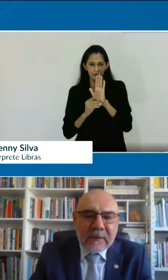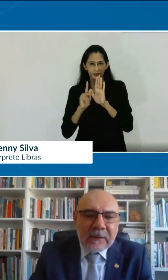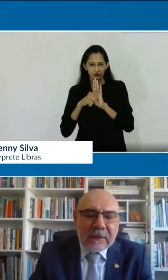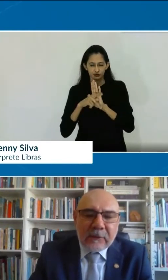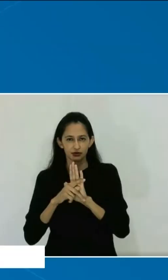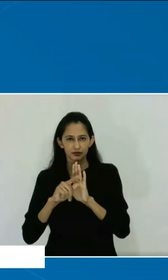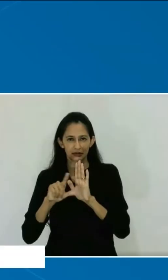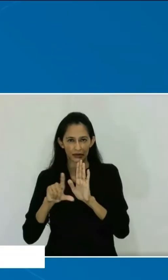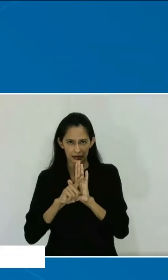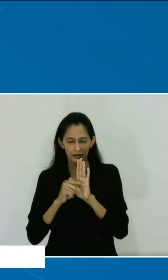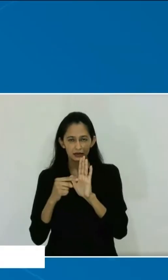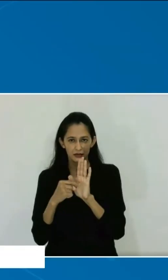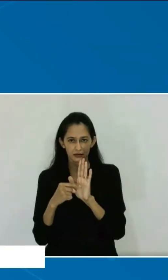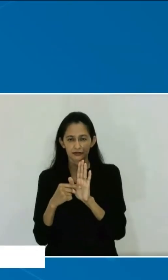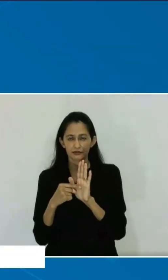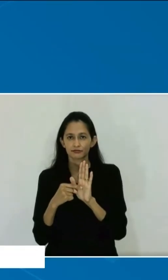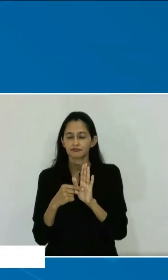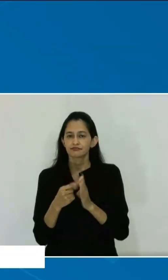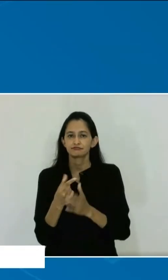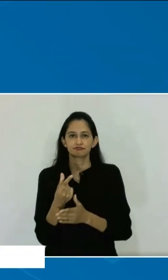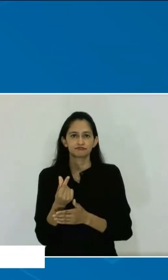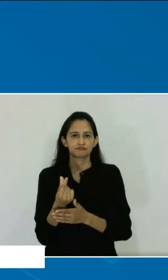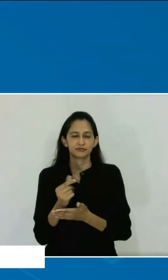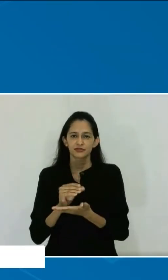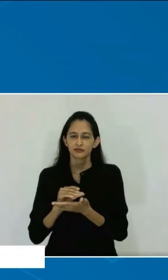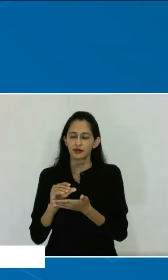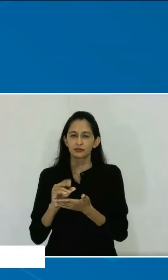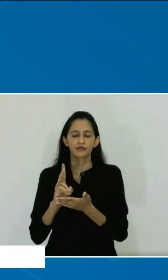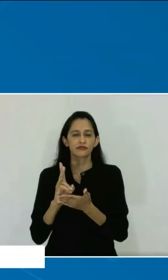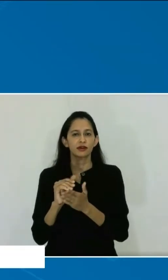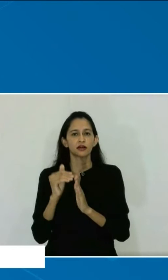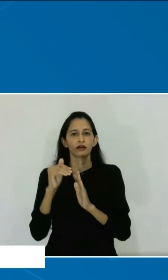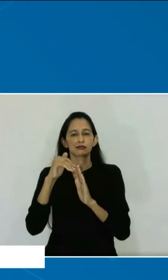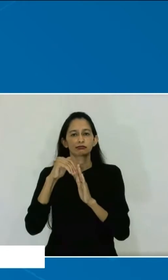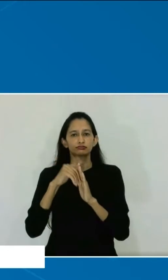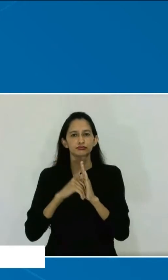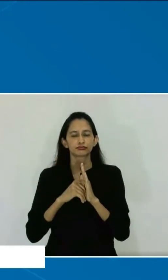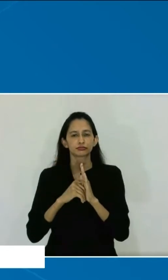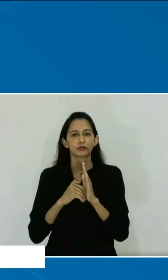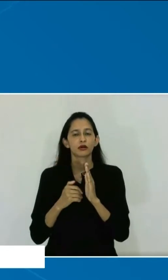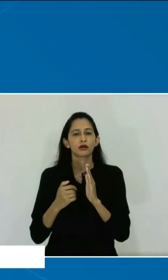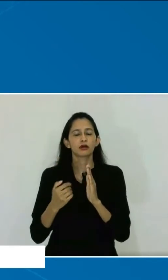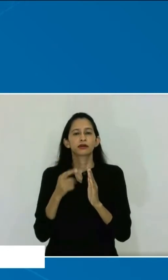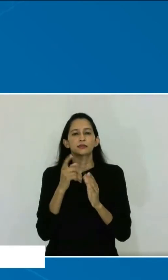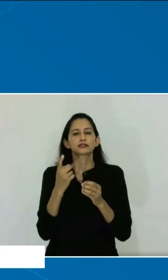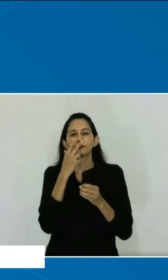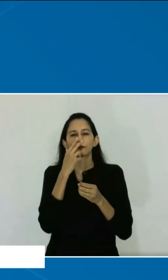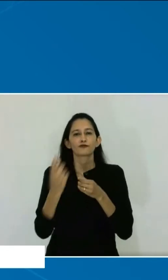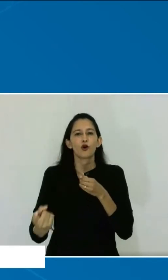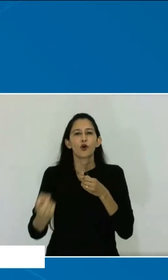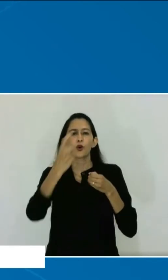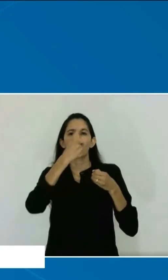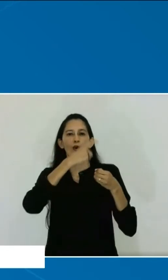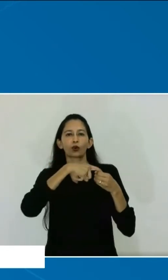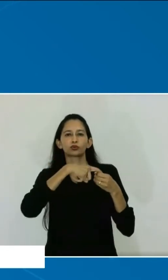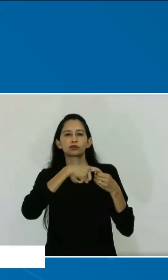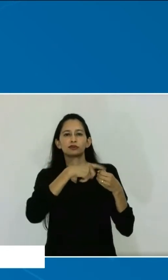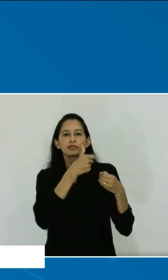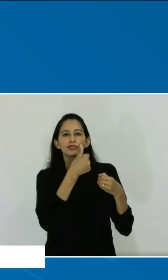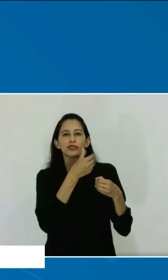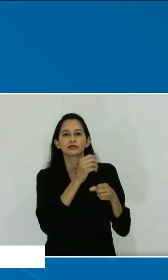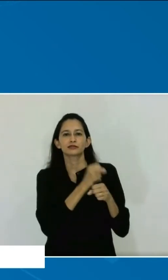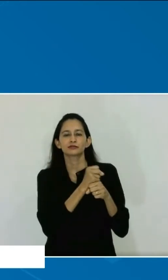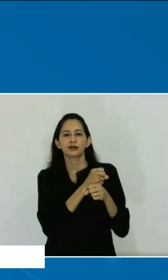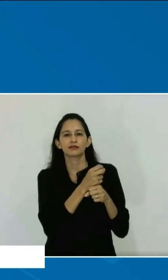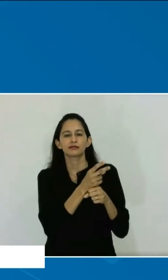ano, o nosso orçamento ele regride 10 anos atrás. Nós perdemos aproximadamente 27